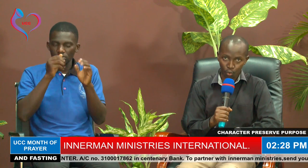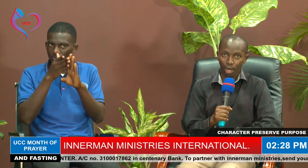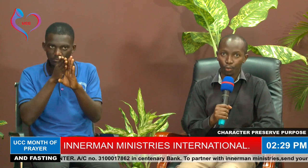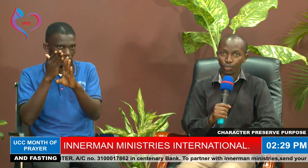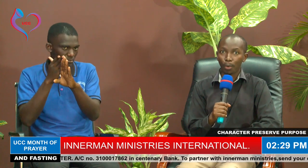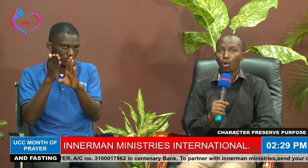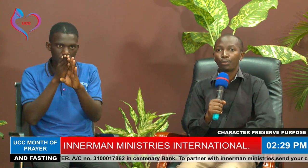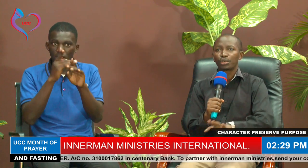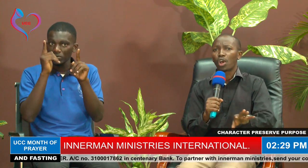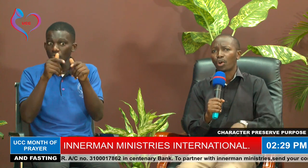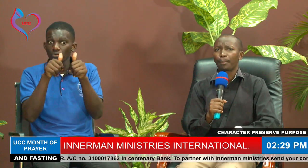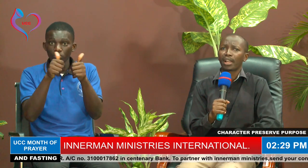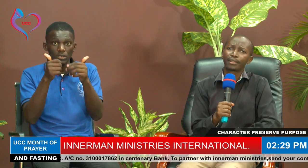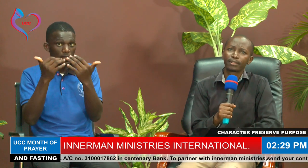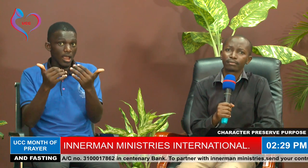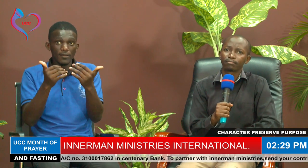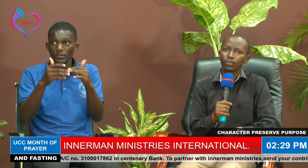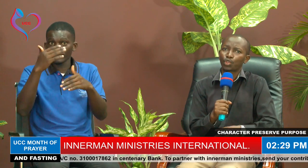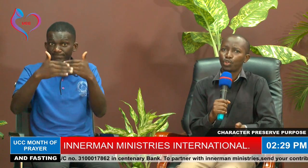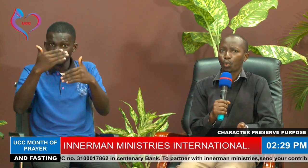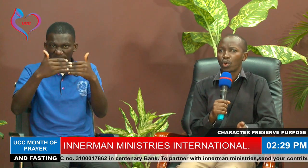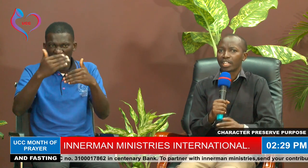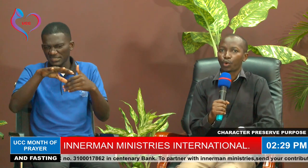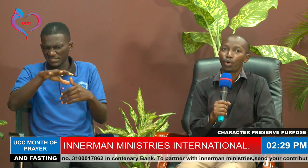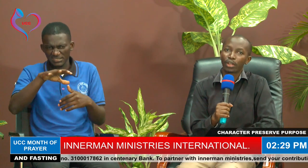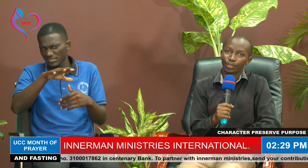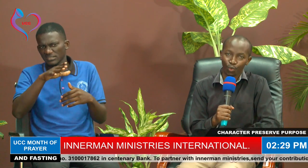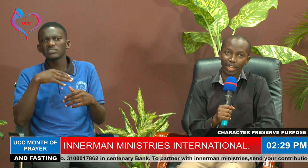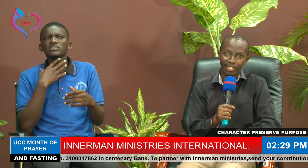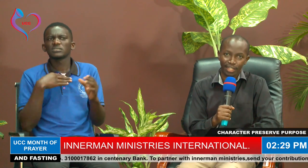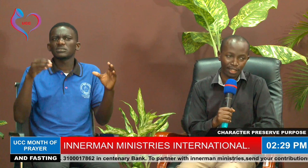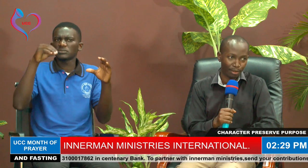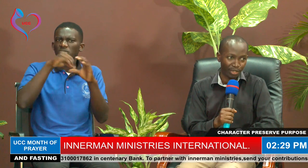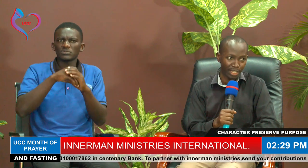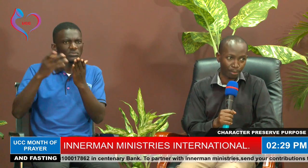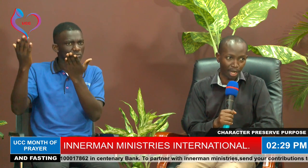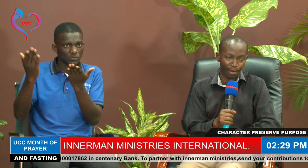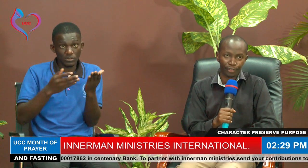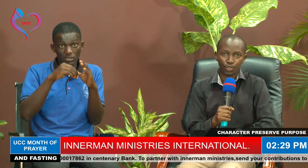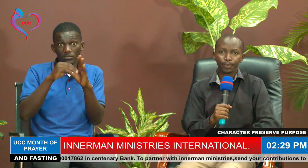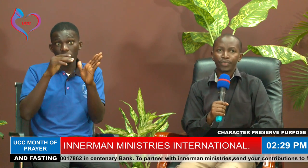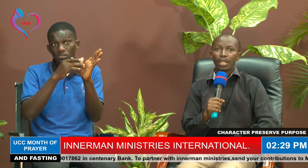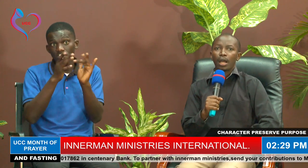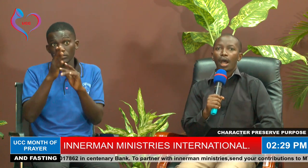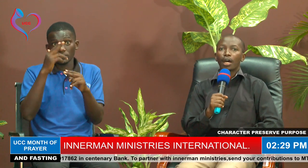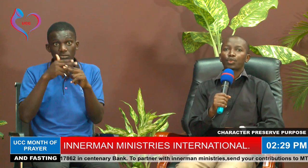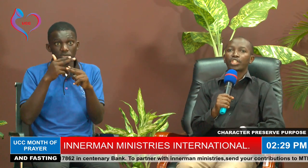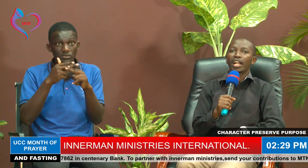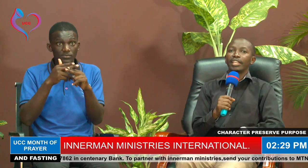kutuuka bulungi. Oba ng'oli mu kibuga no Kampala, n'okiwuli okutwegatako tukwaniriza mu linnya lya Mukama Yesu. Tukyali